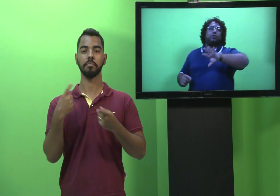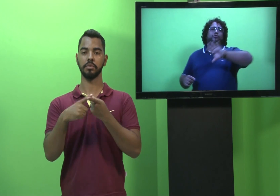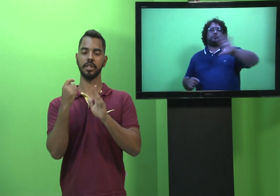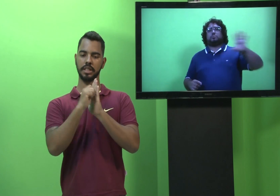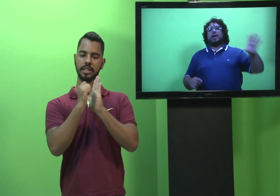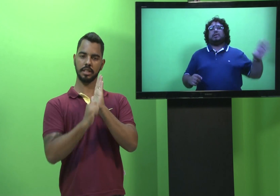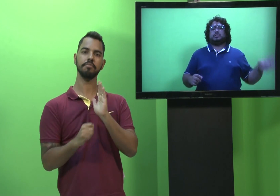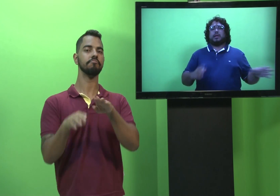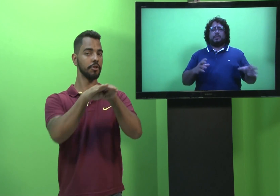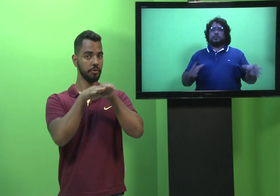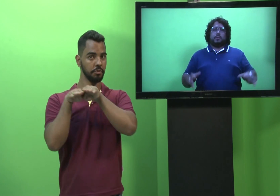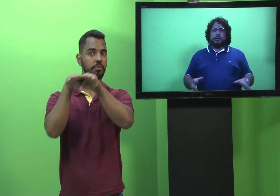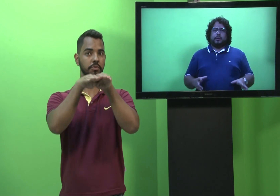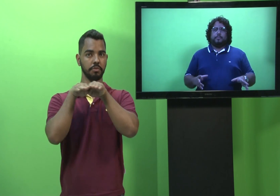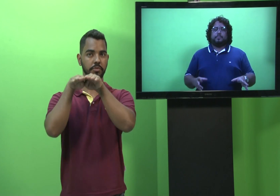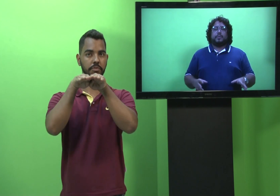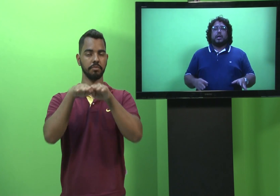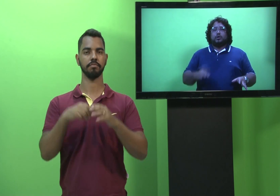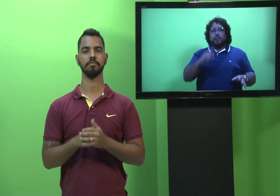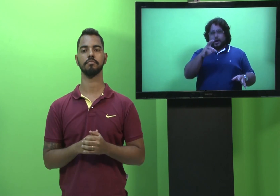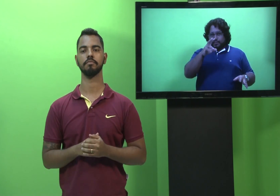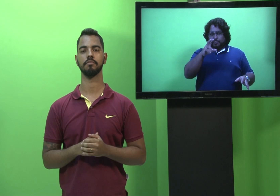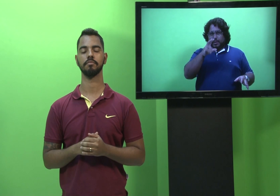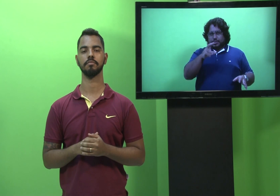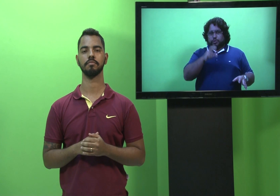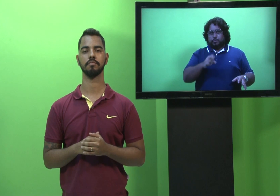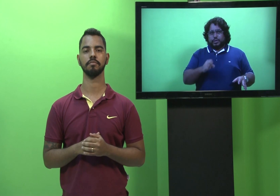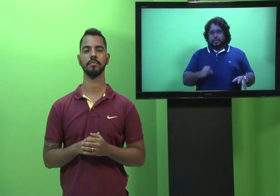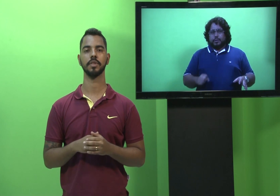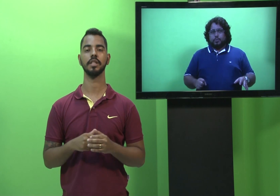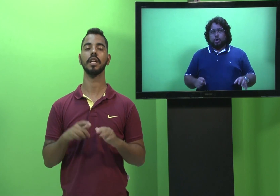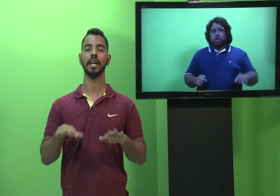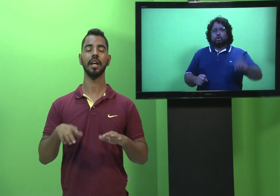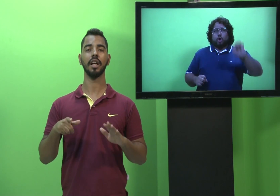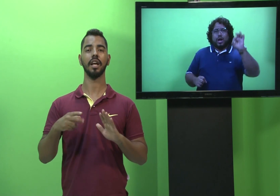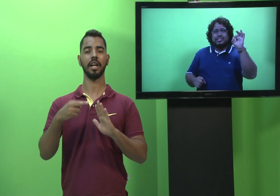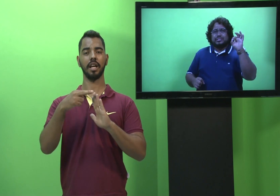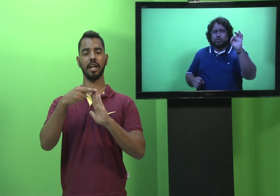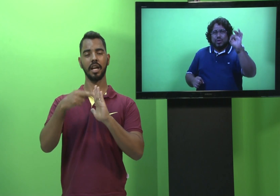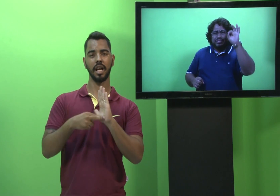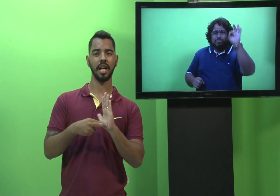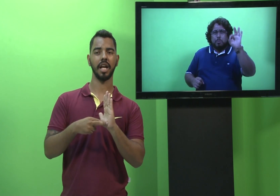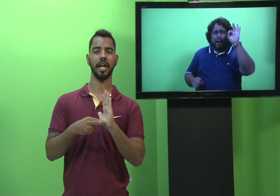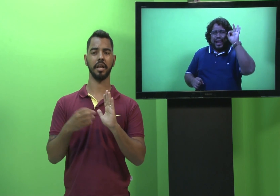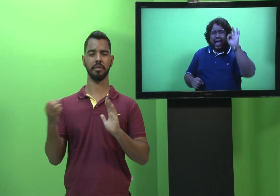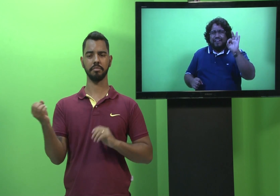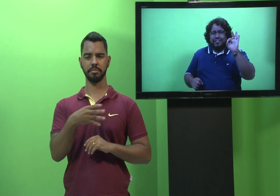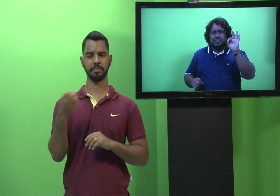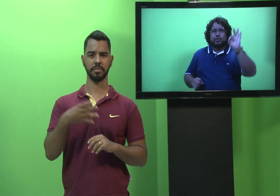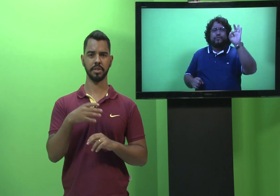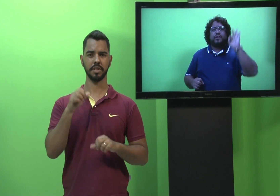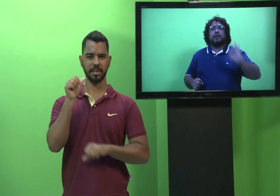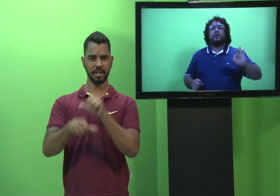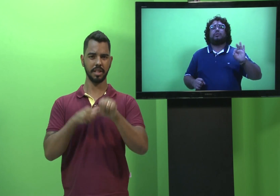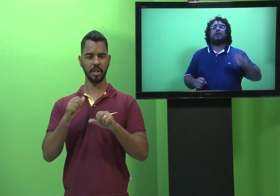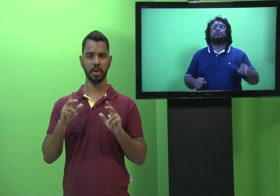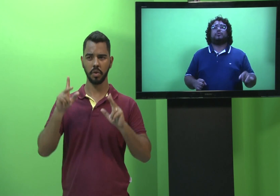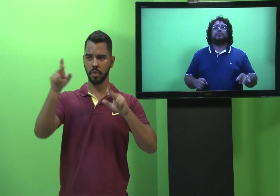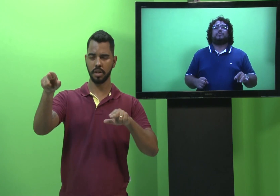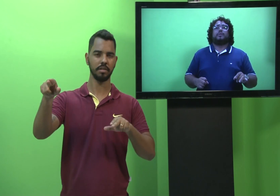todos os países da mesma maneira. No Brasil, por exemplo, 2.000 palavras sofreram alterações,